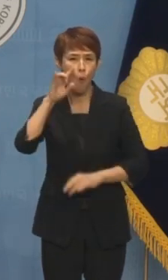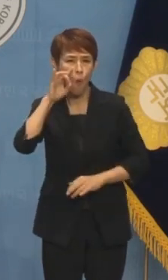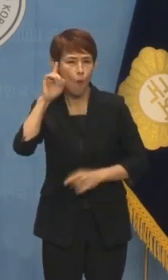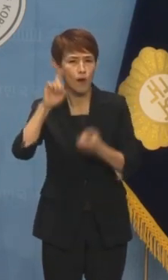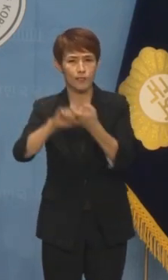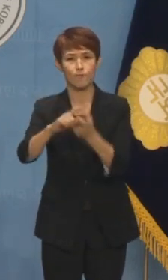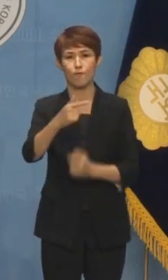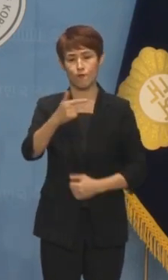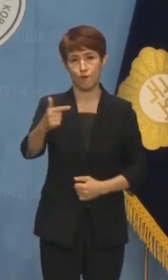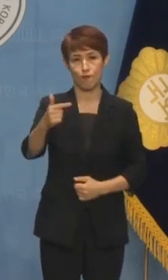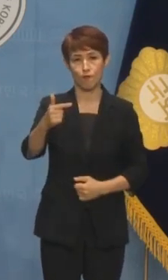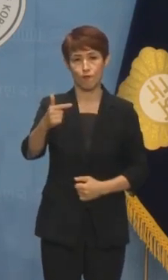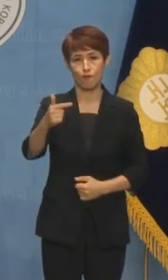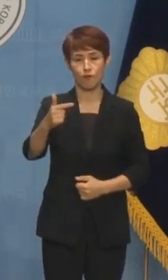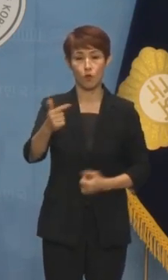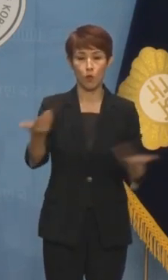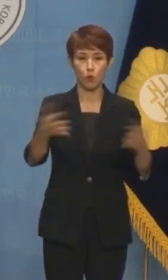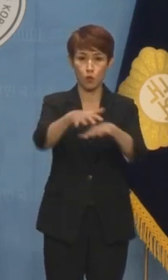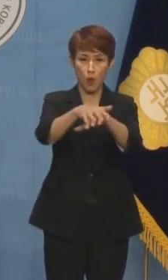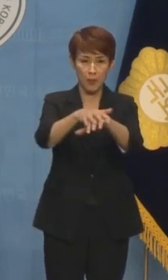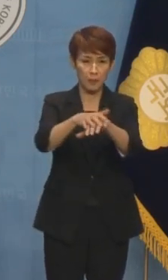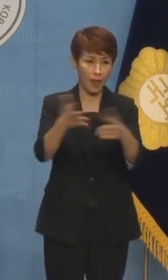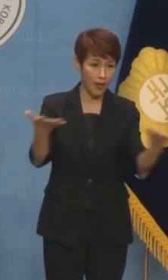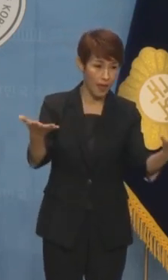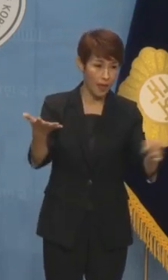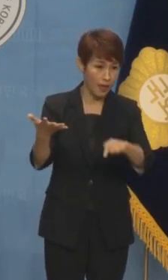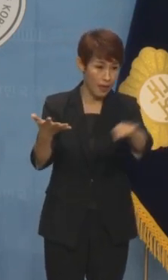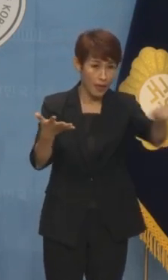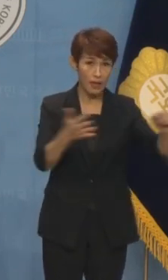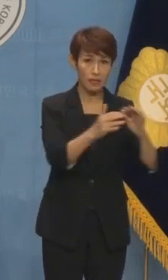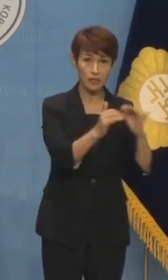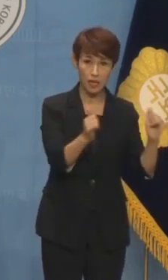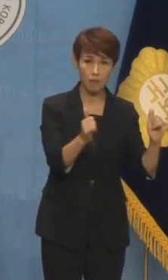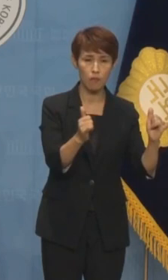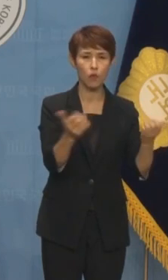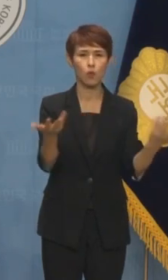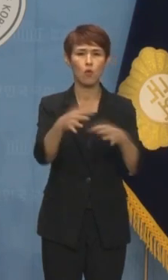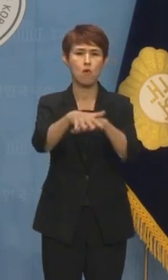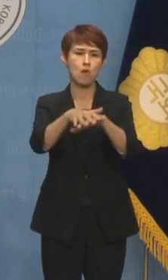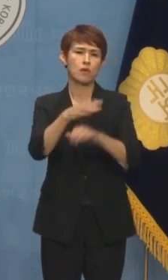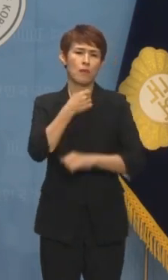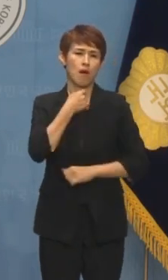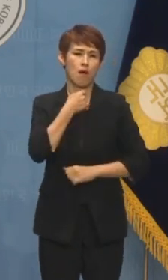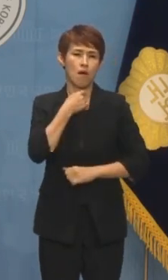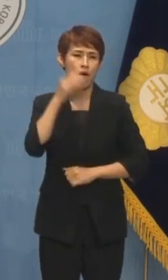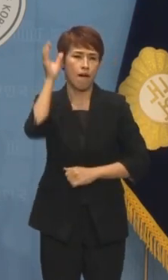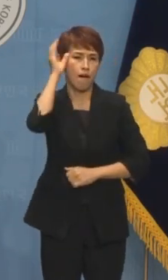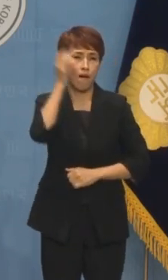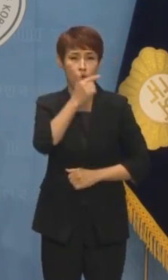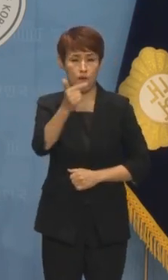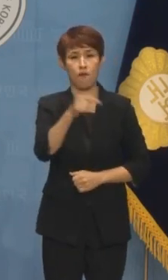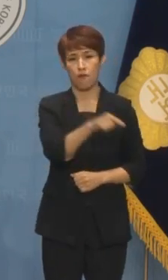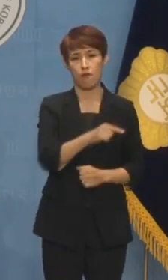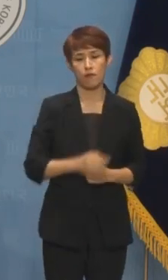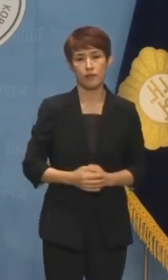높고 특히 노동조합이 없는 노동자들에게서는 노조 설립에 대한 기대감이